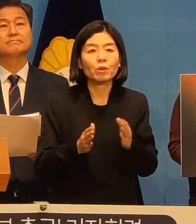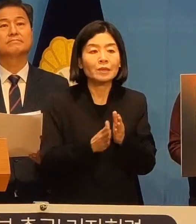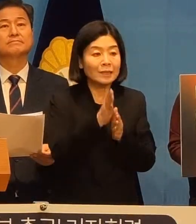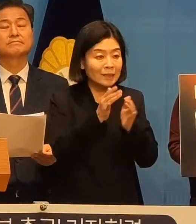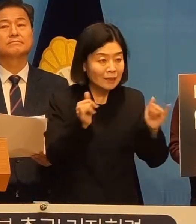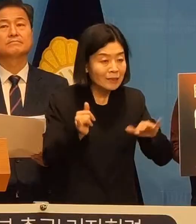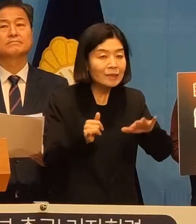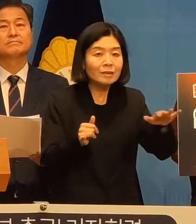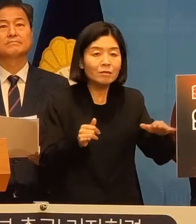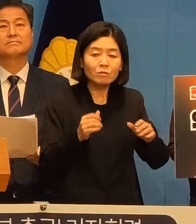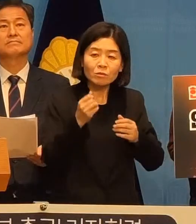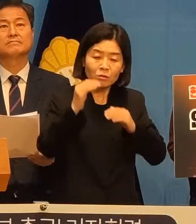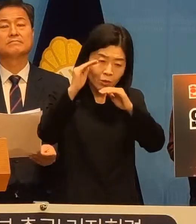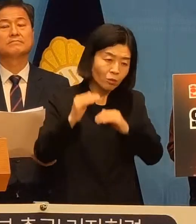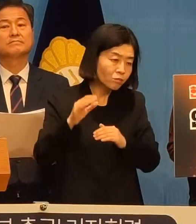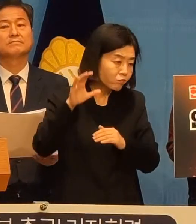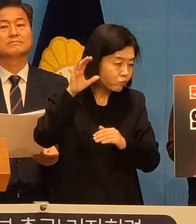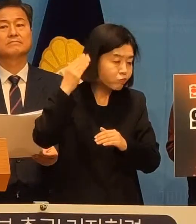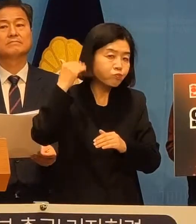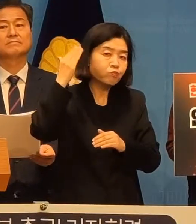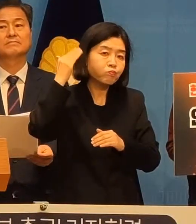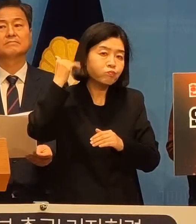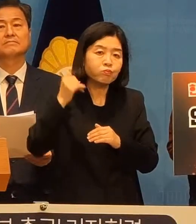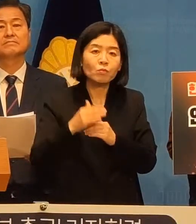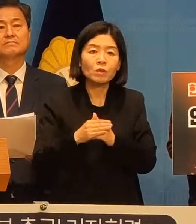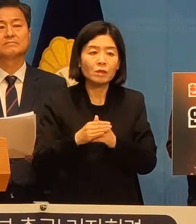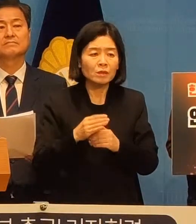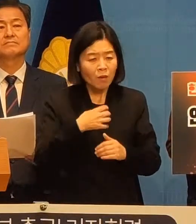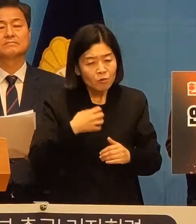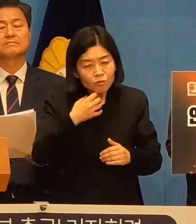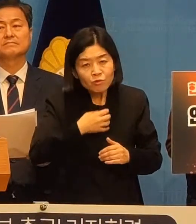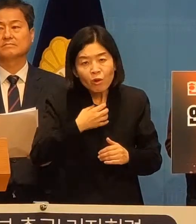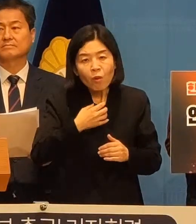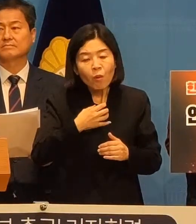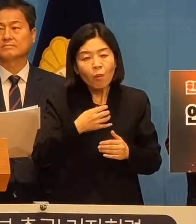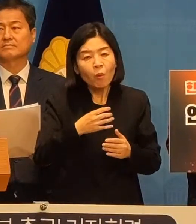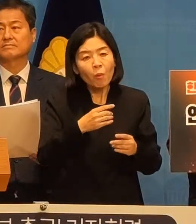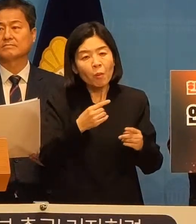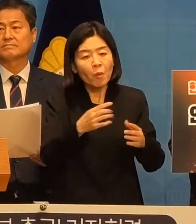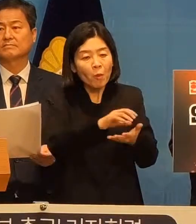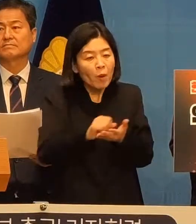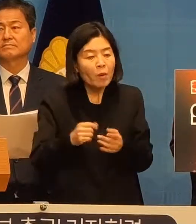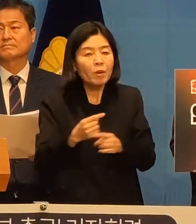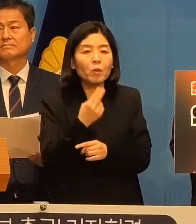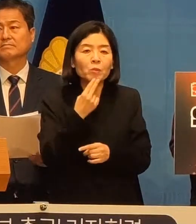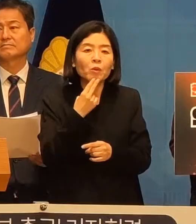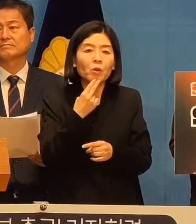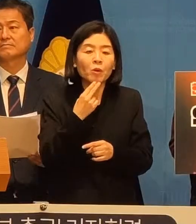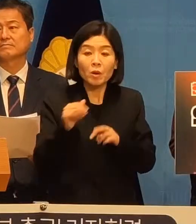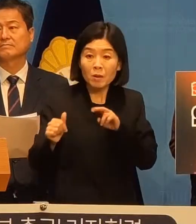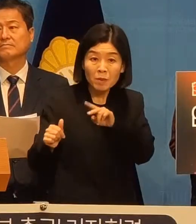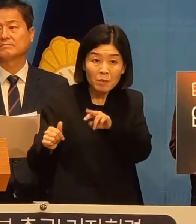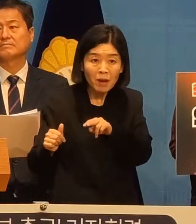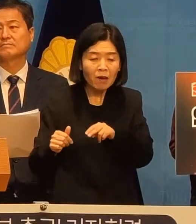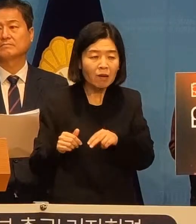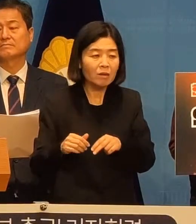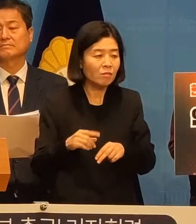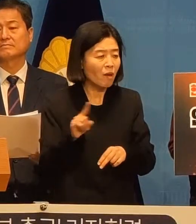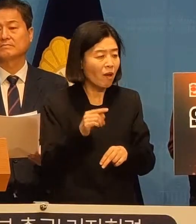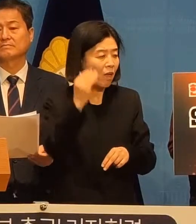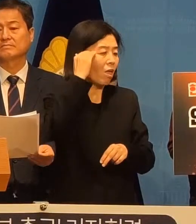시민은 설명받지 못했고 현장의 우려는 반영되지 않았으며 비판은 단지 발목 잡기로 취급되고